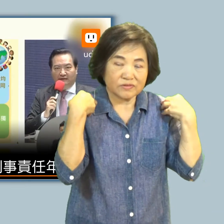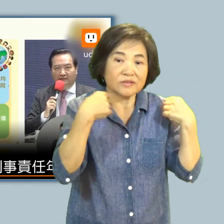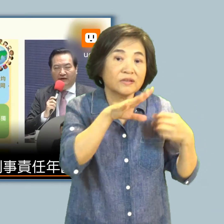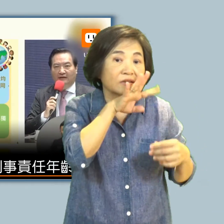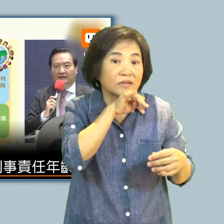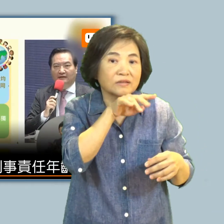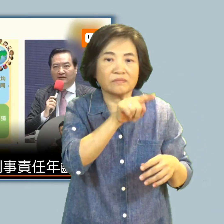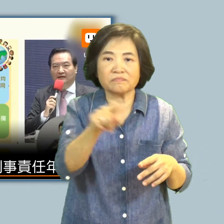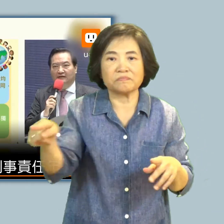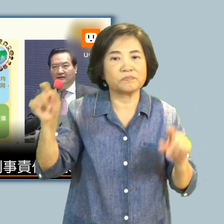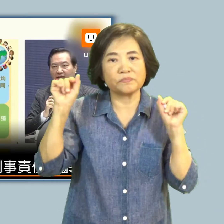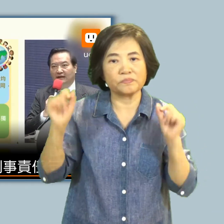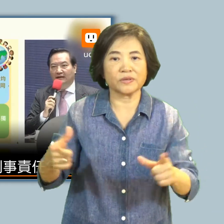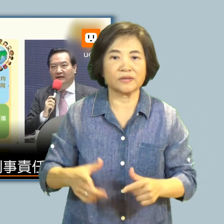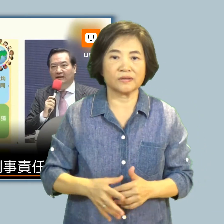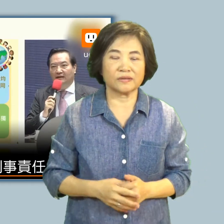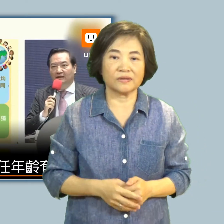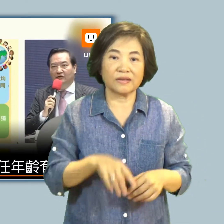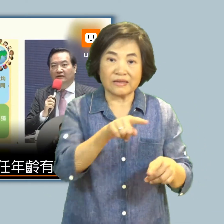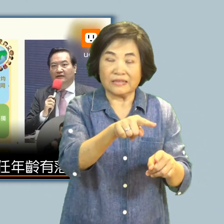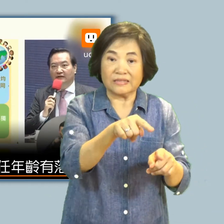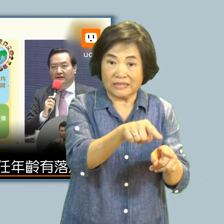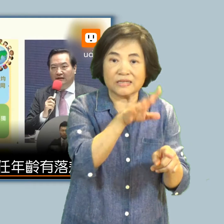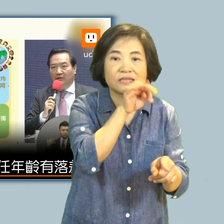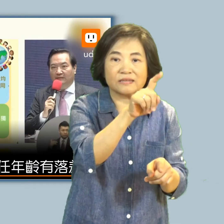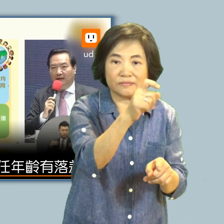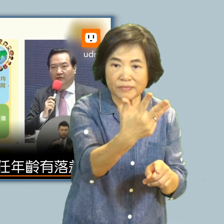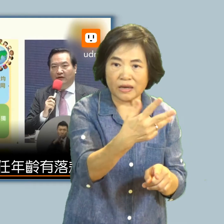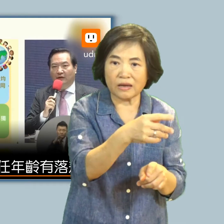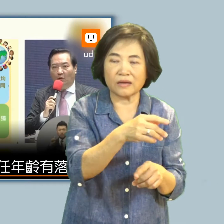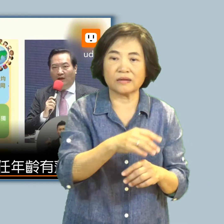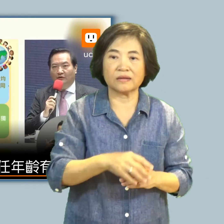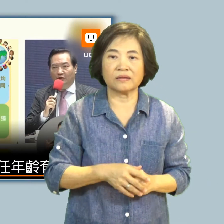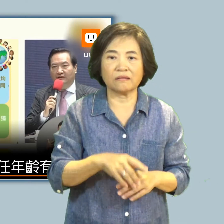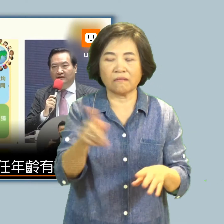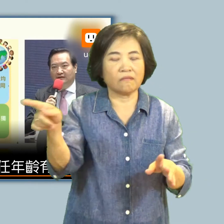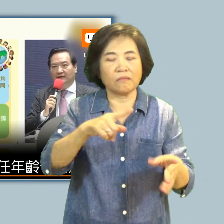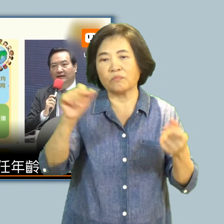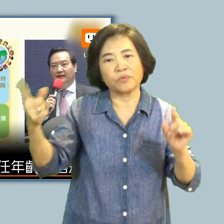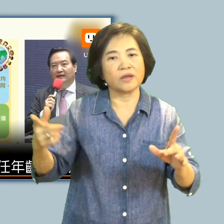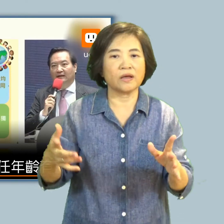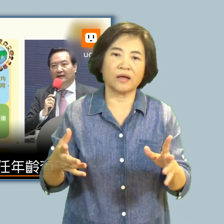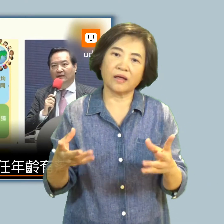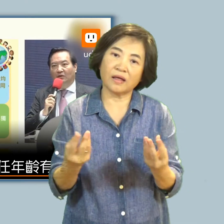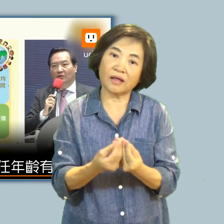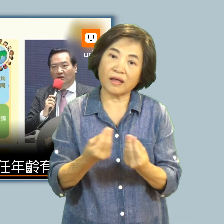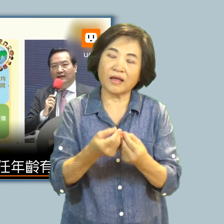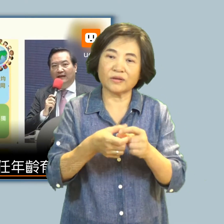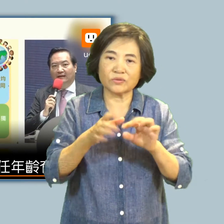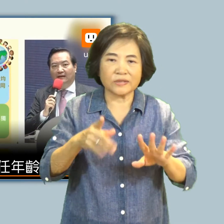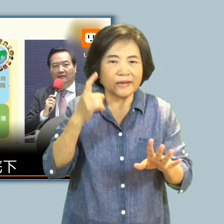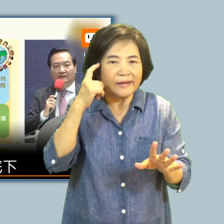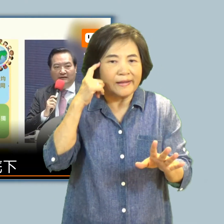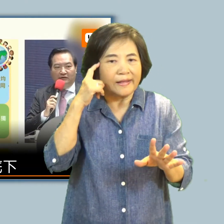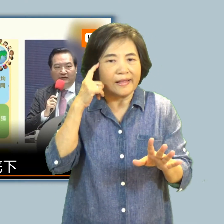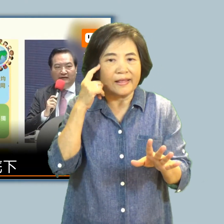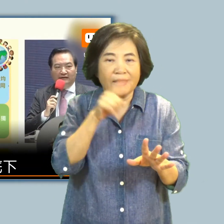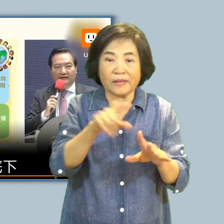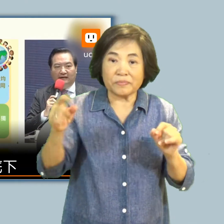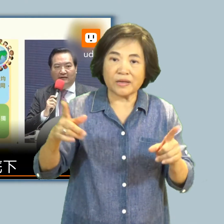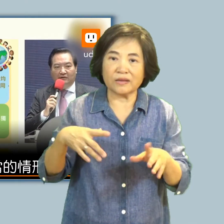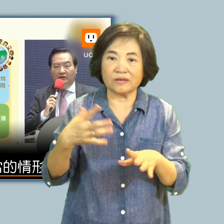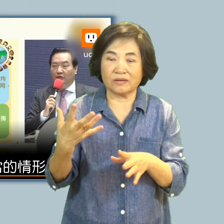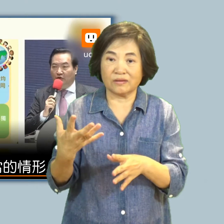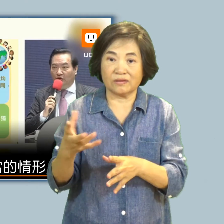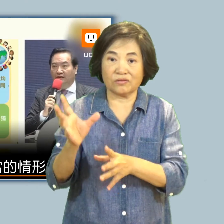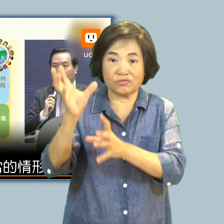如刑法的刑事责任年龄就是定为18岁的完全责任年龄有落差在这种情形底